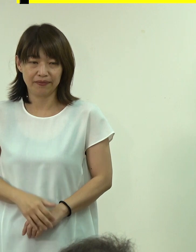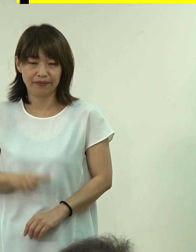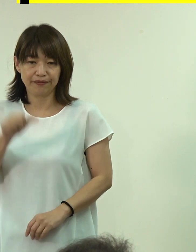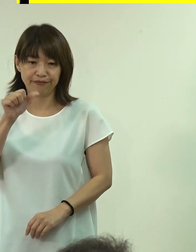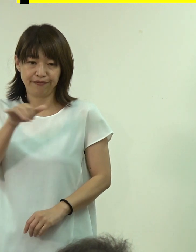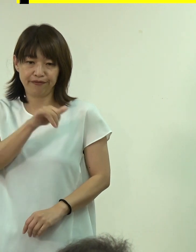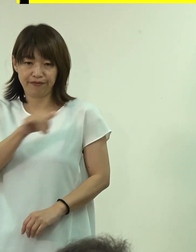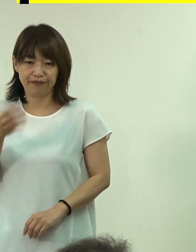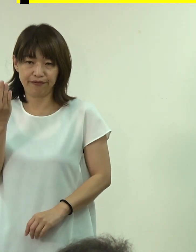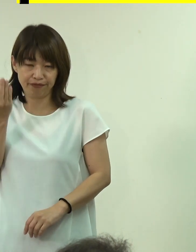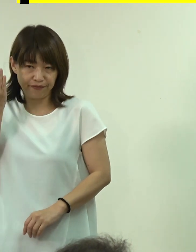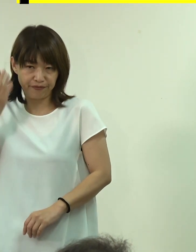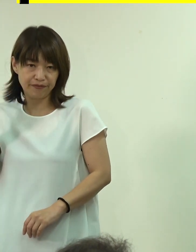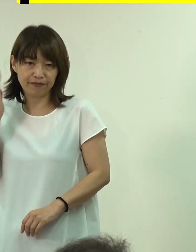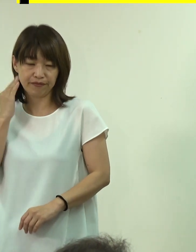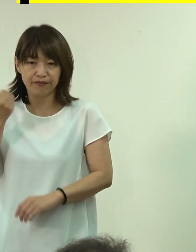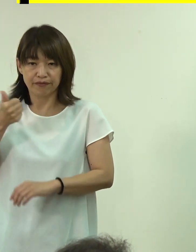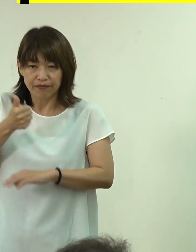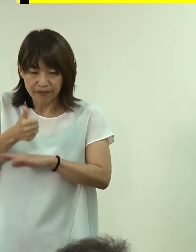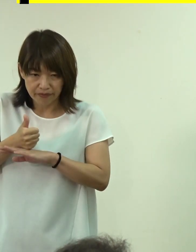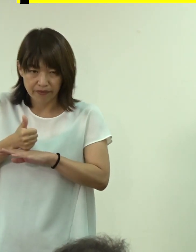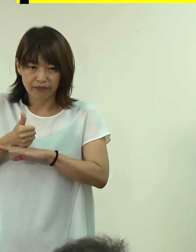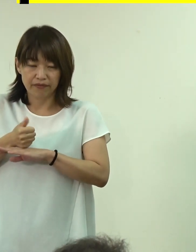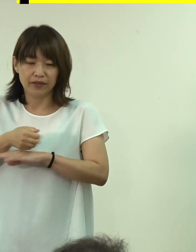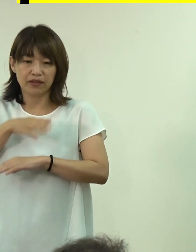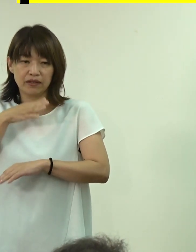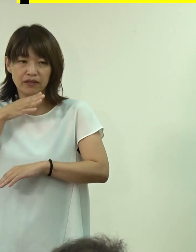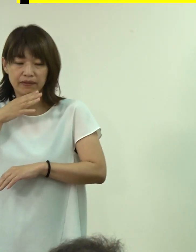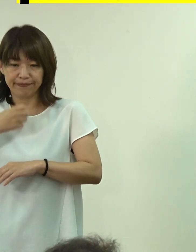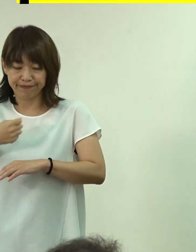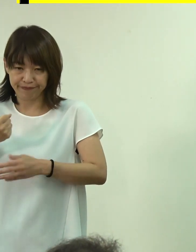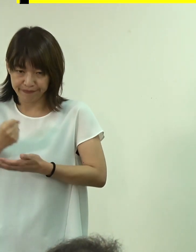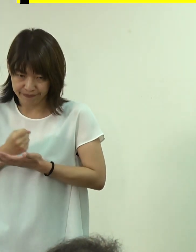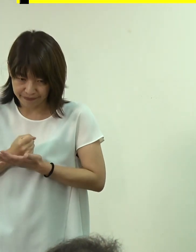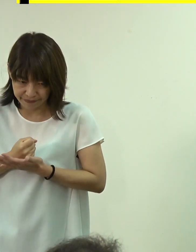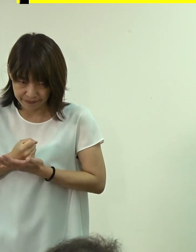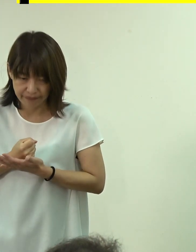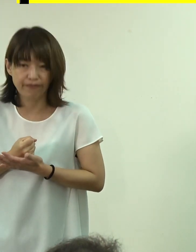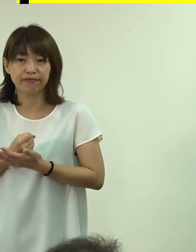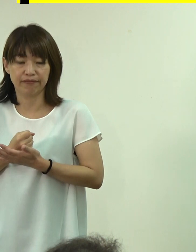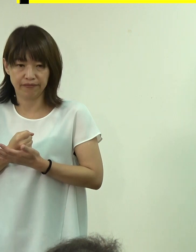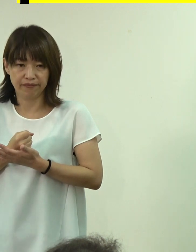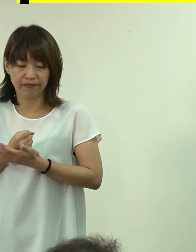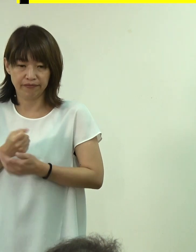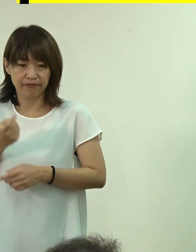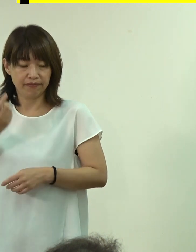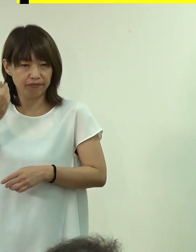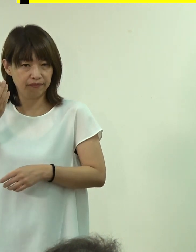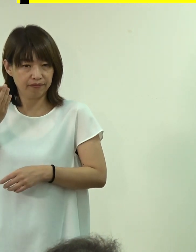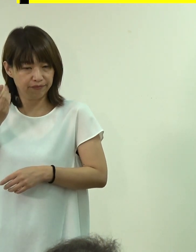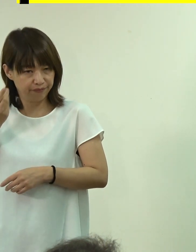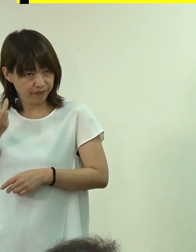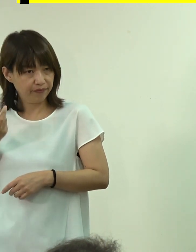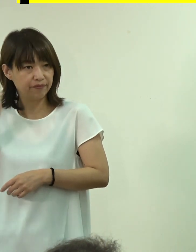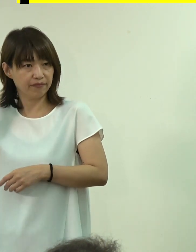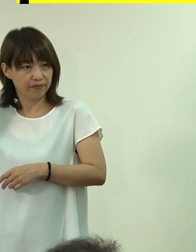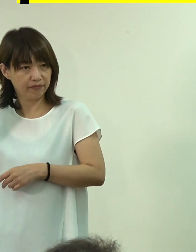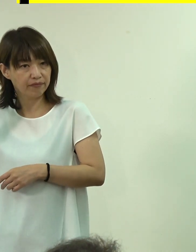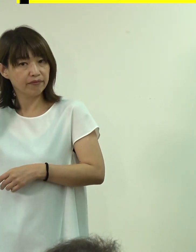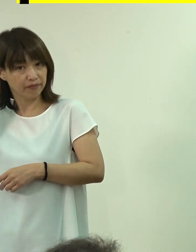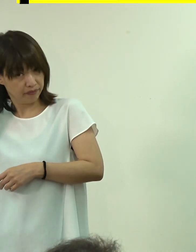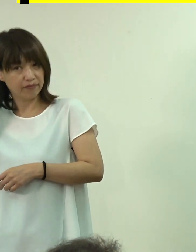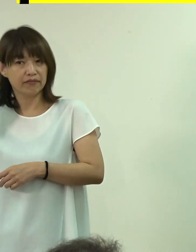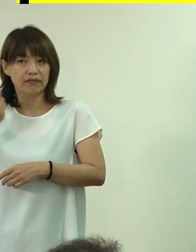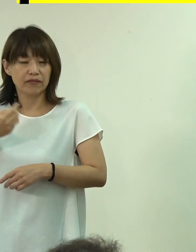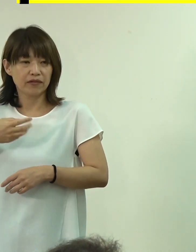がとても残念な部分になりい昨日お亡くなりになりました